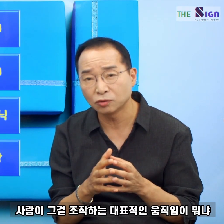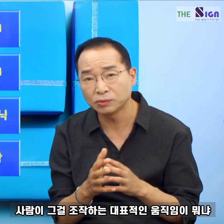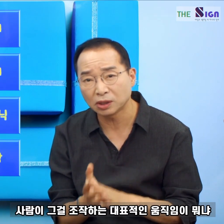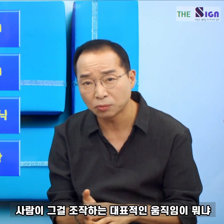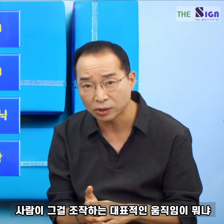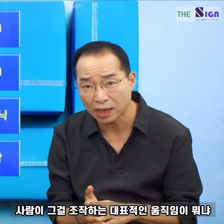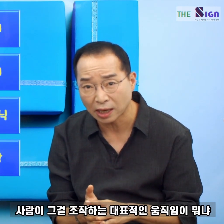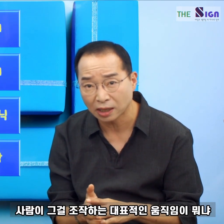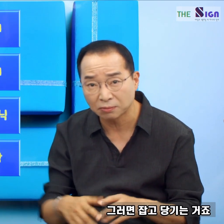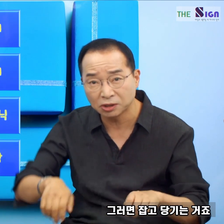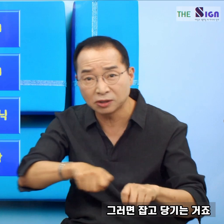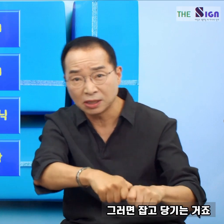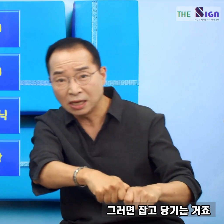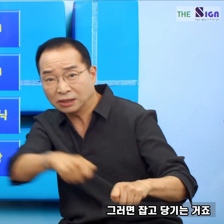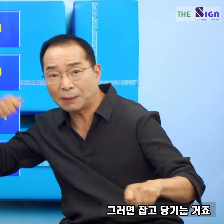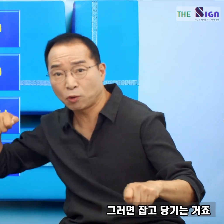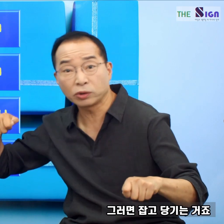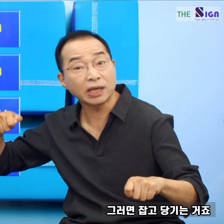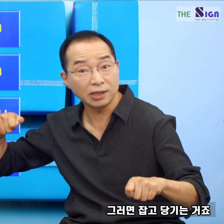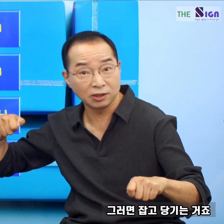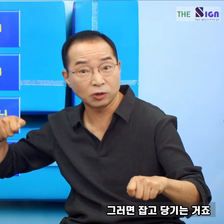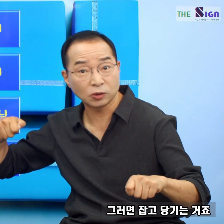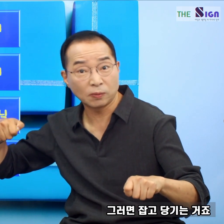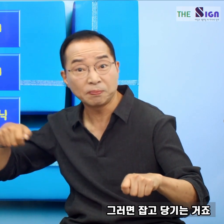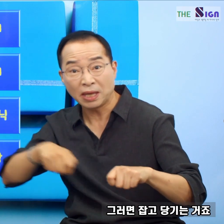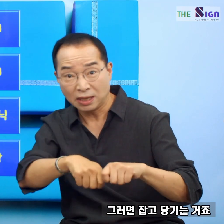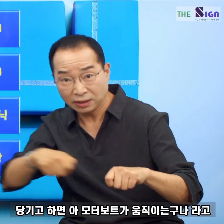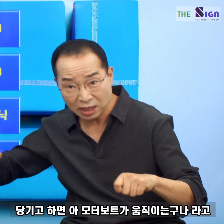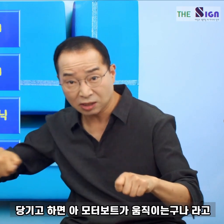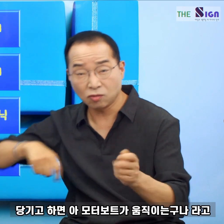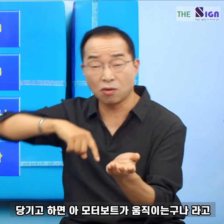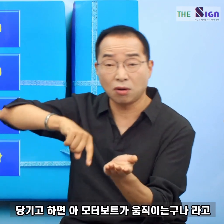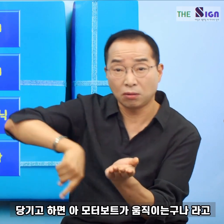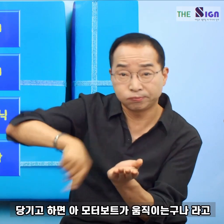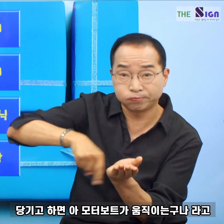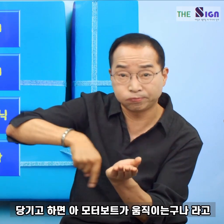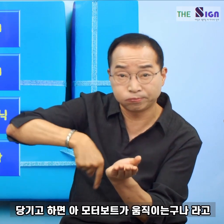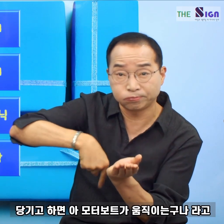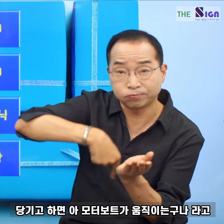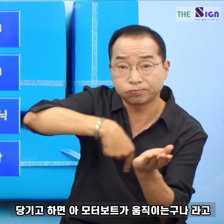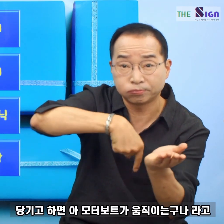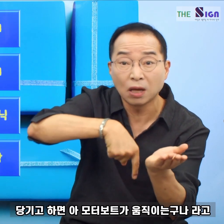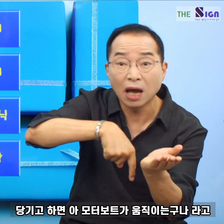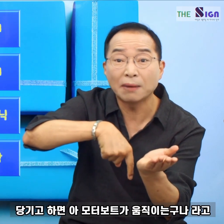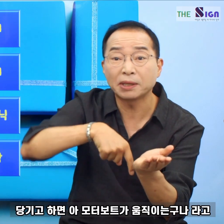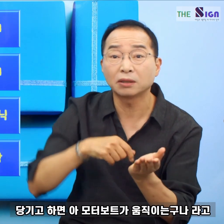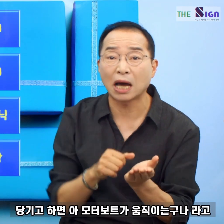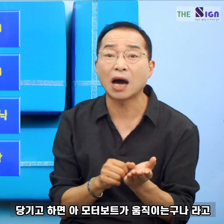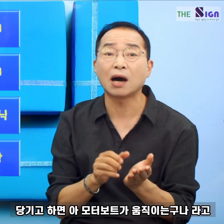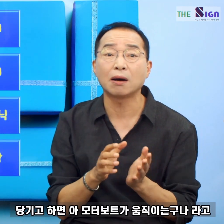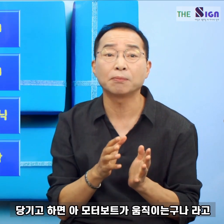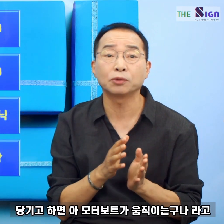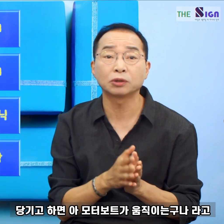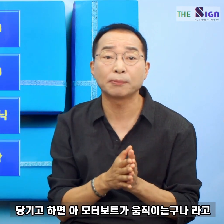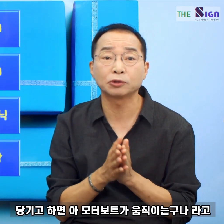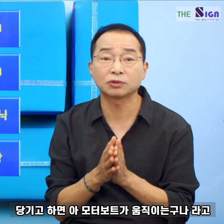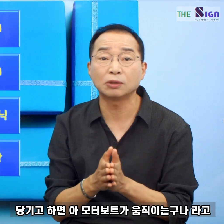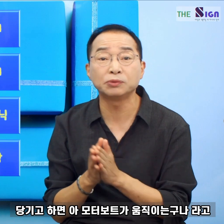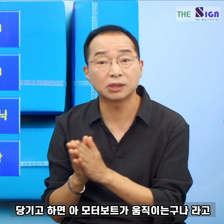움직임이 뭐냐? 그러면 잡고 당기는 거죠. 당기고 하면은 모터보트가